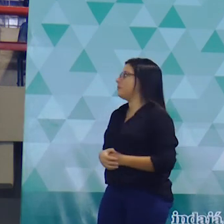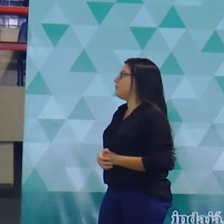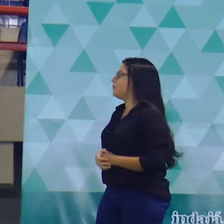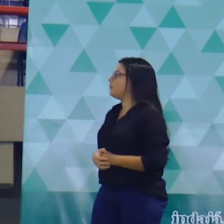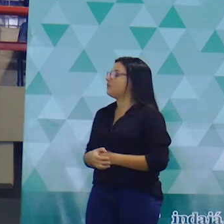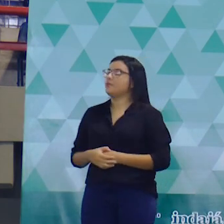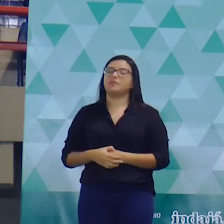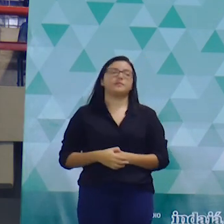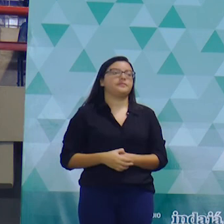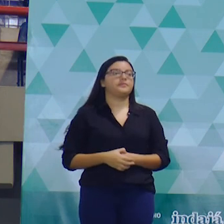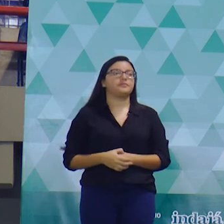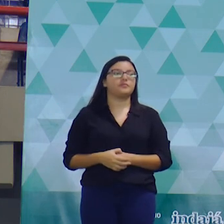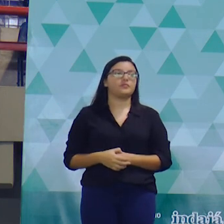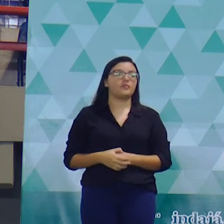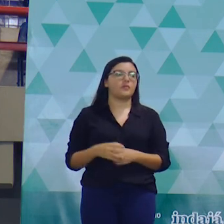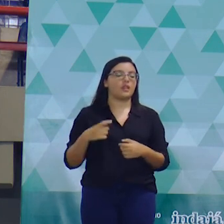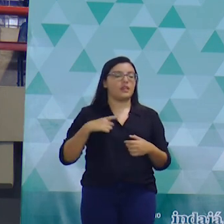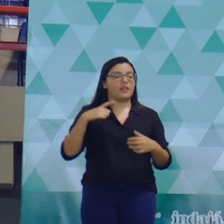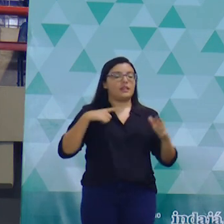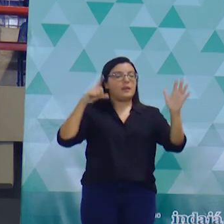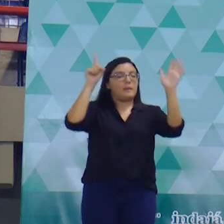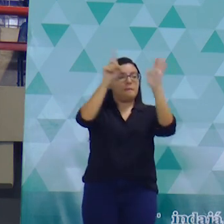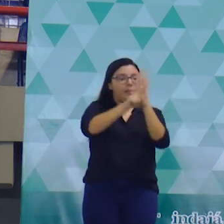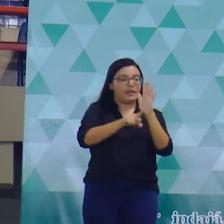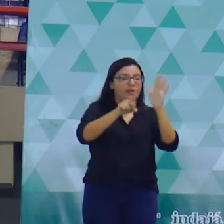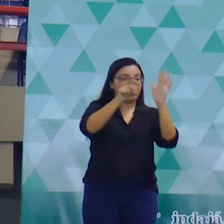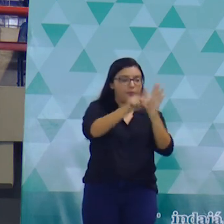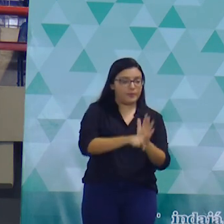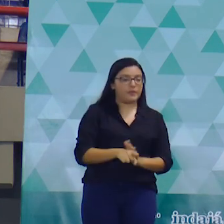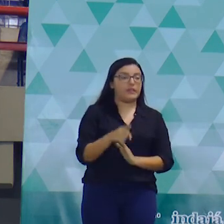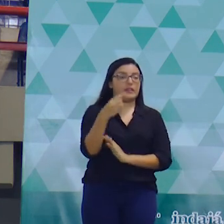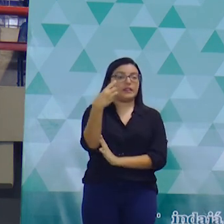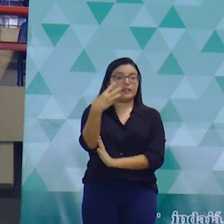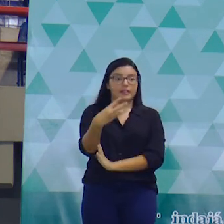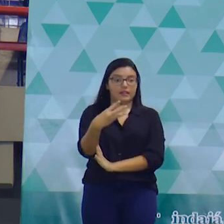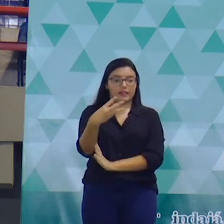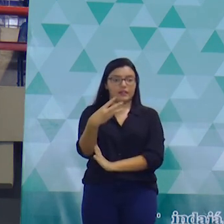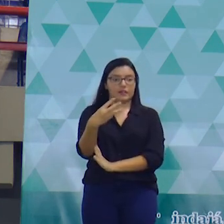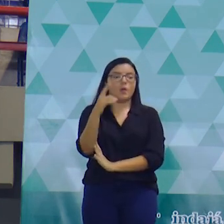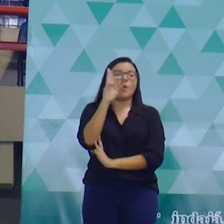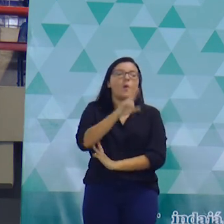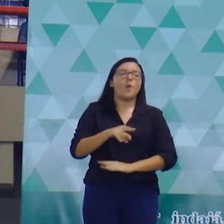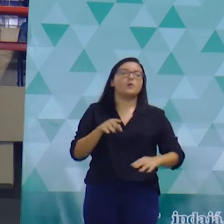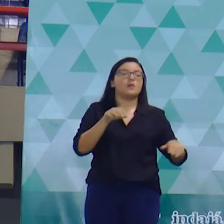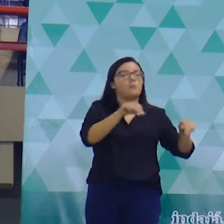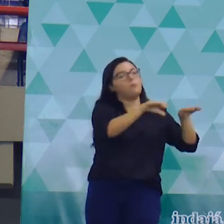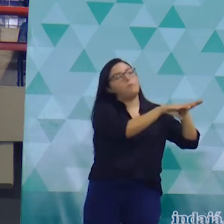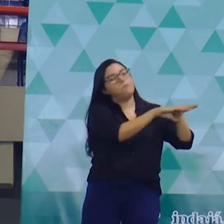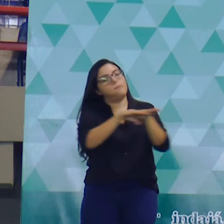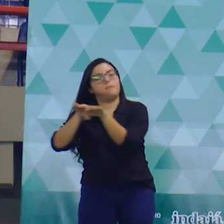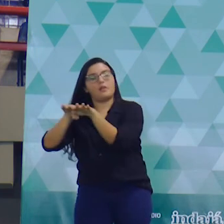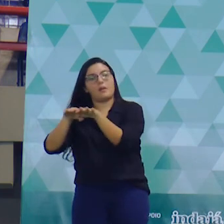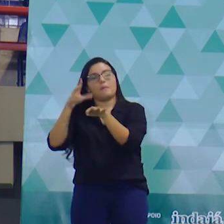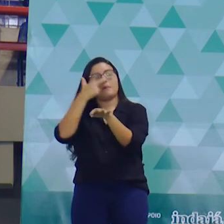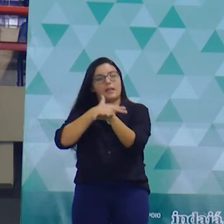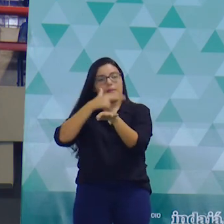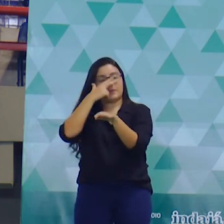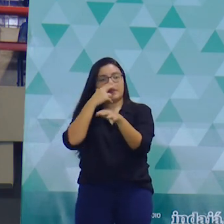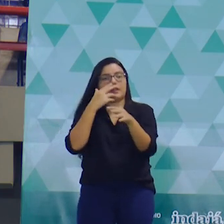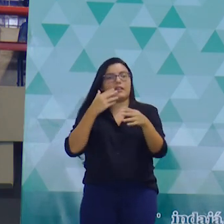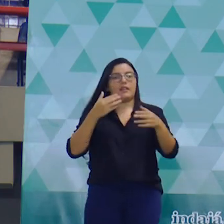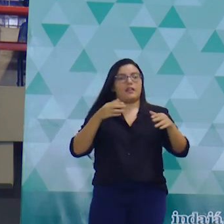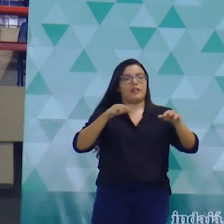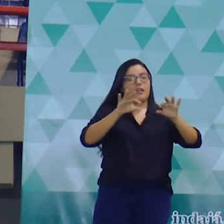Mais uma vez, nessas 3 questões que resolvemos, usamos o mesmo padrão de resolução. Equação